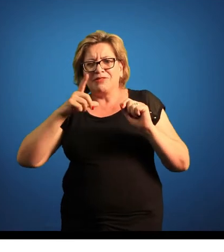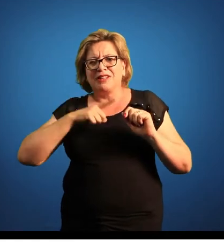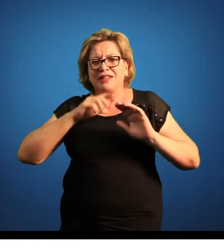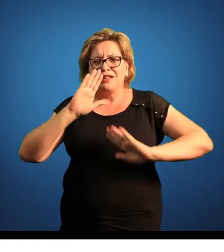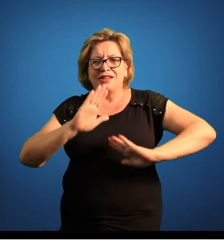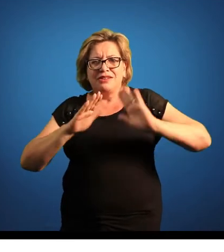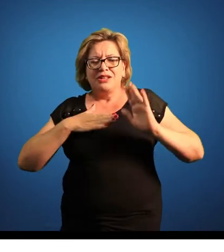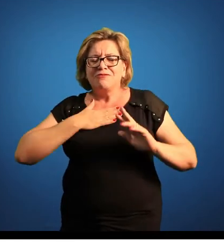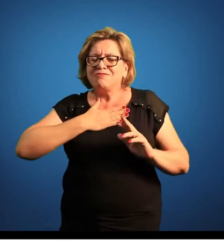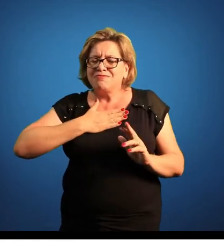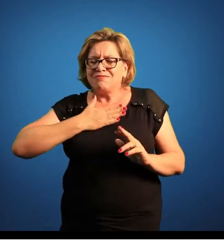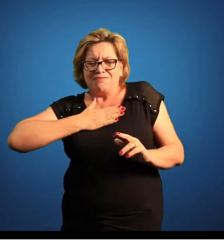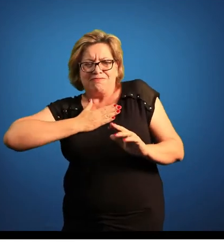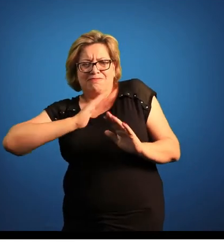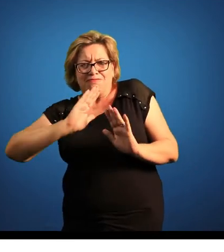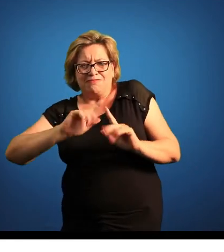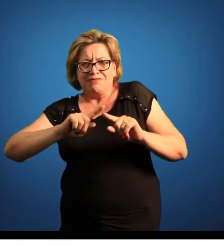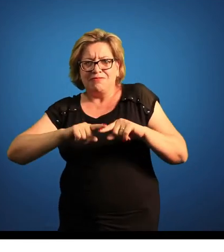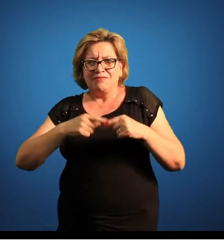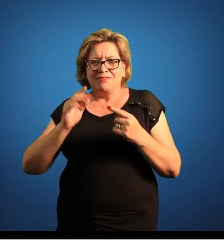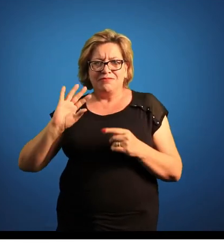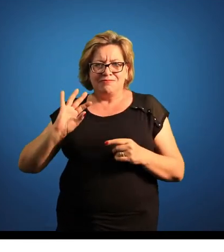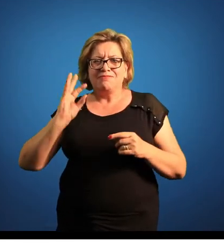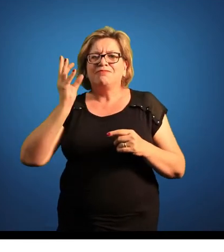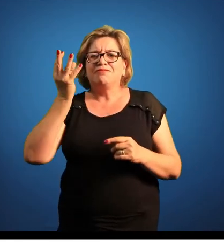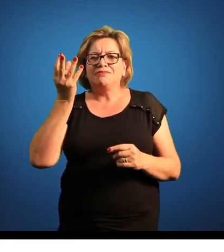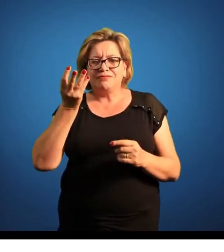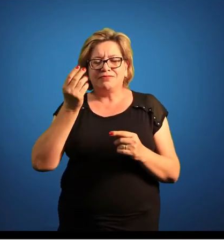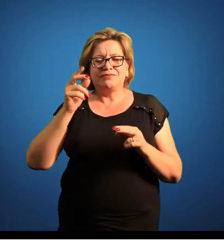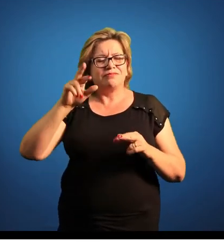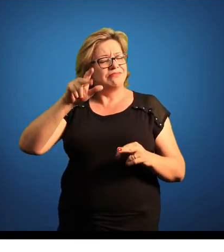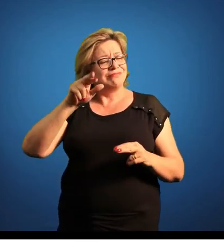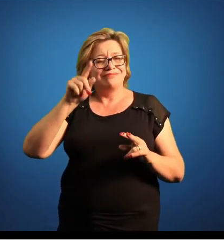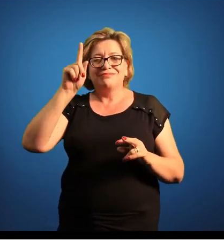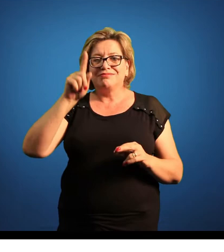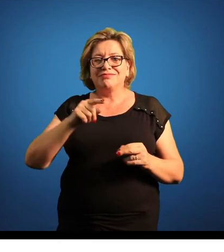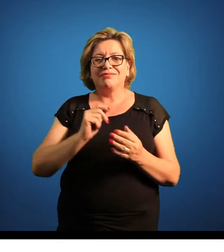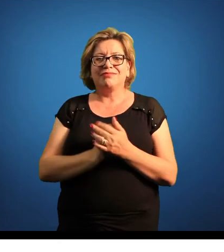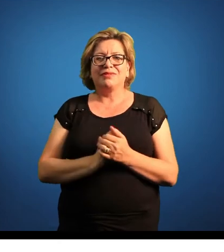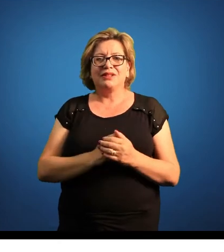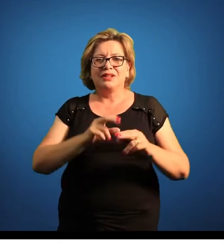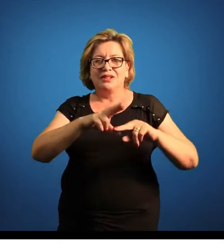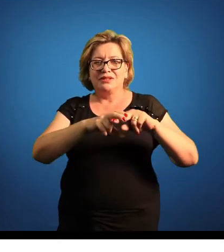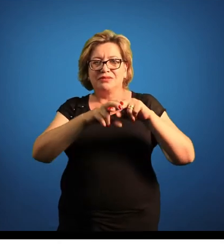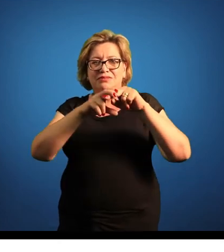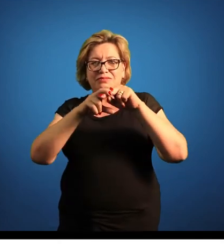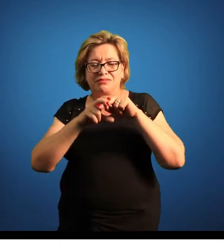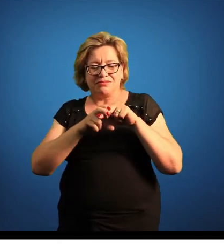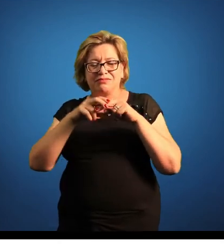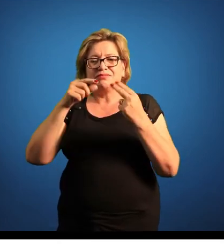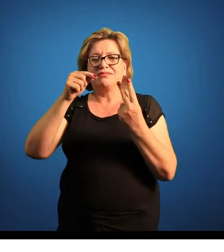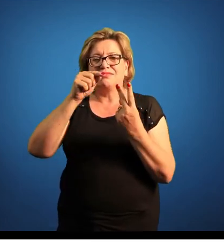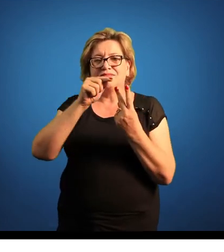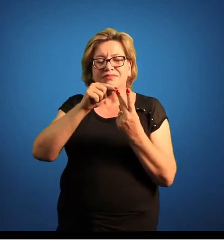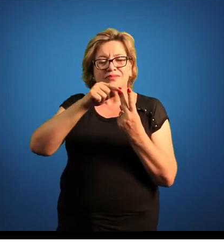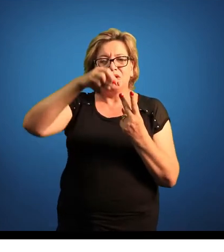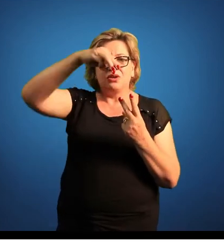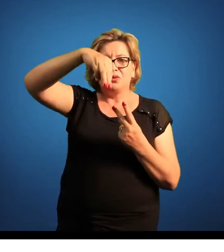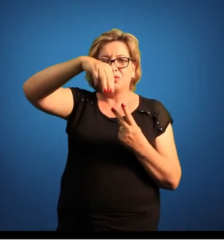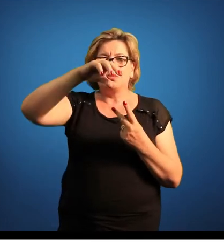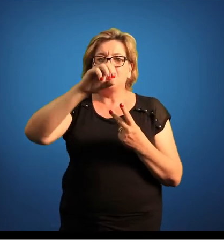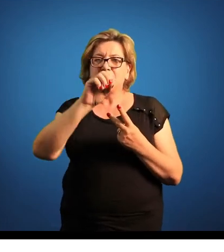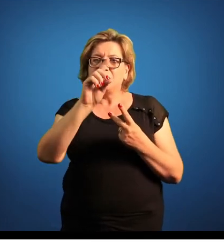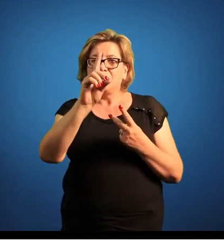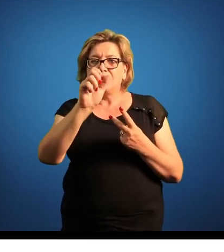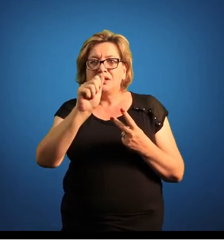gostar ou não daquela moda, mas ela aparece, é o que você vê. E para nós é a mesma coisa. Então, moda nada mais é do que o